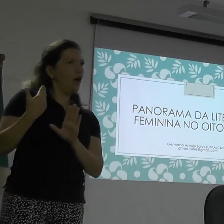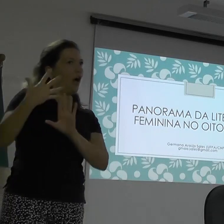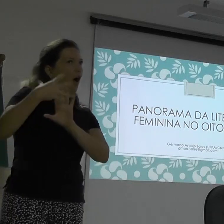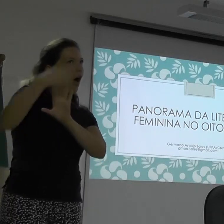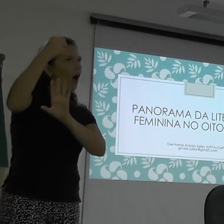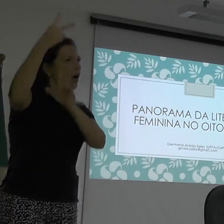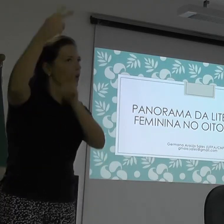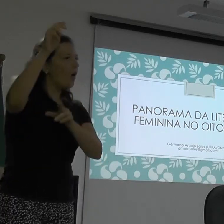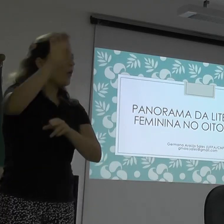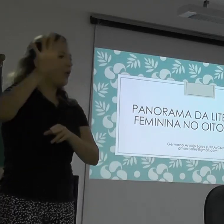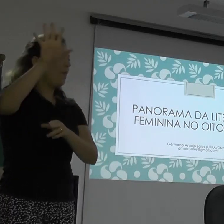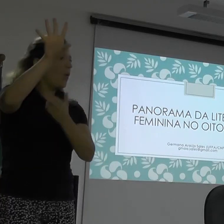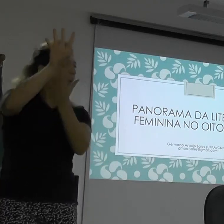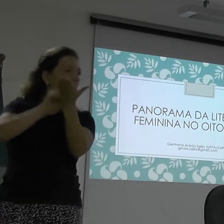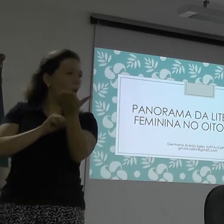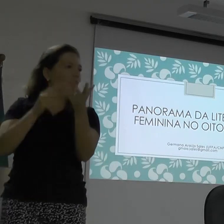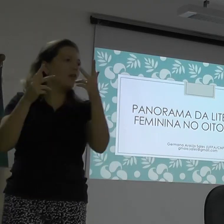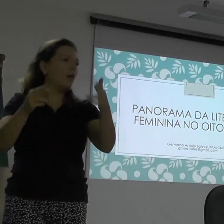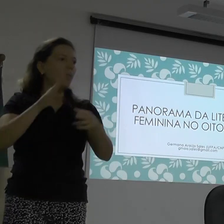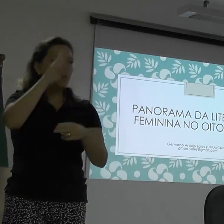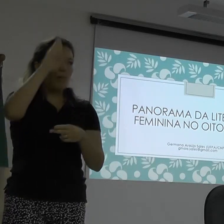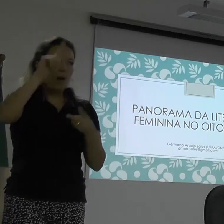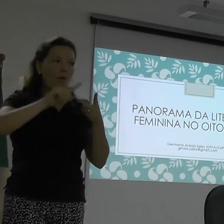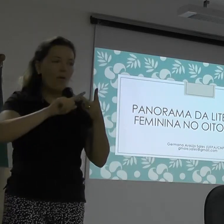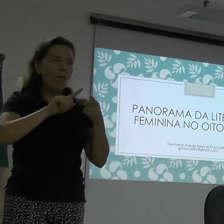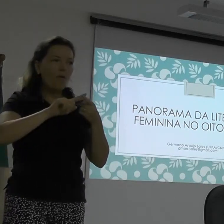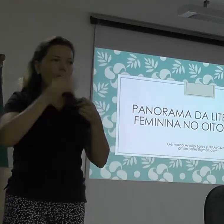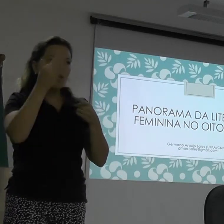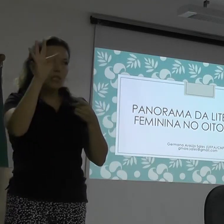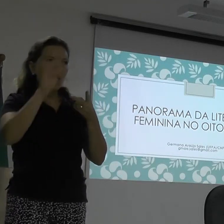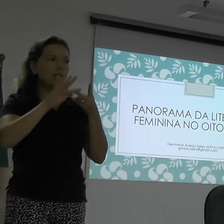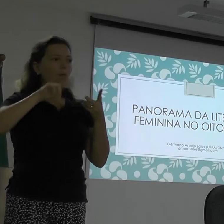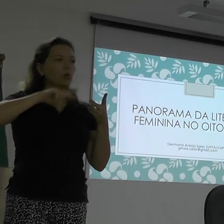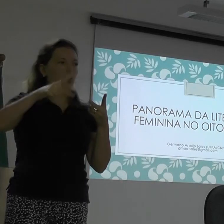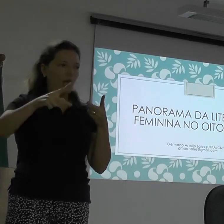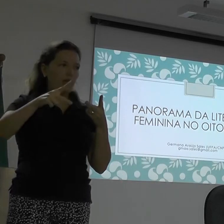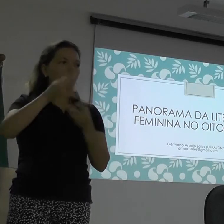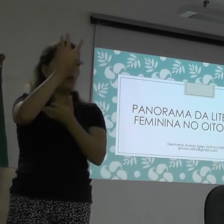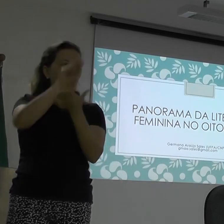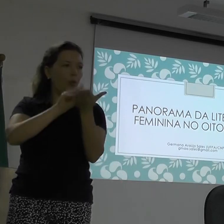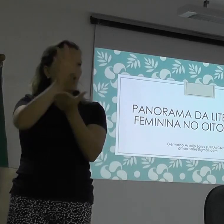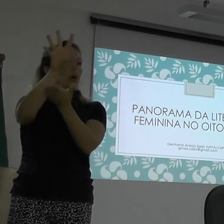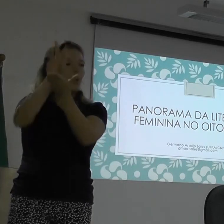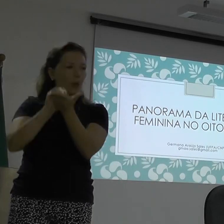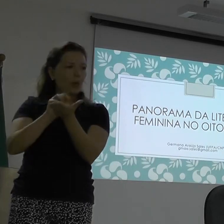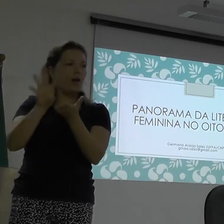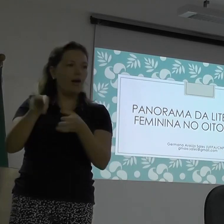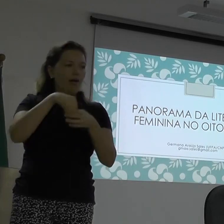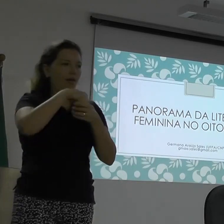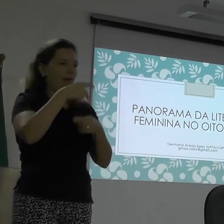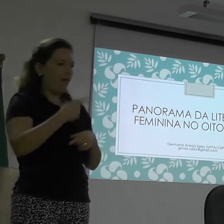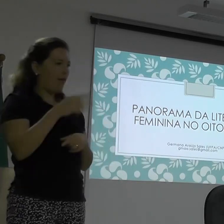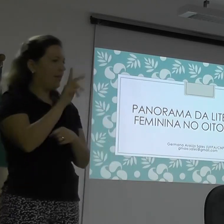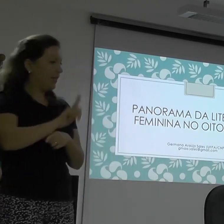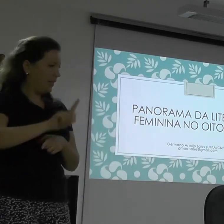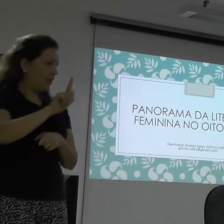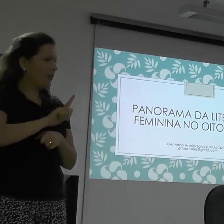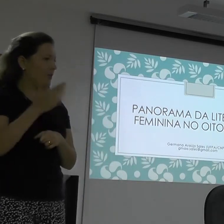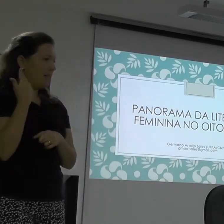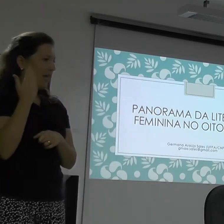europeu, principalmente o modelo francês e o modelo português. Então, as mulheres eram isso